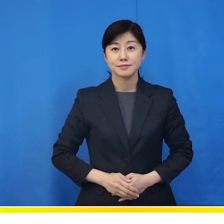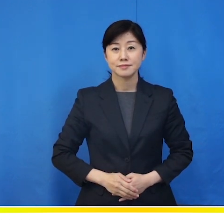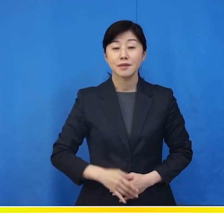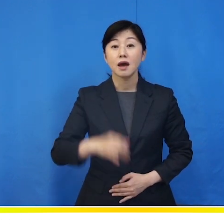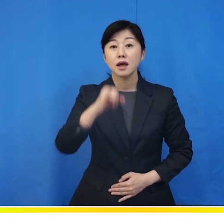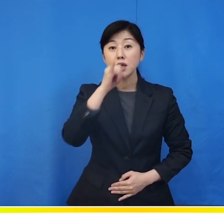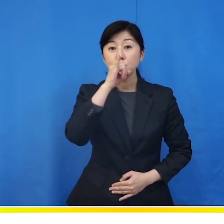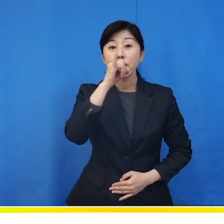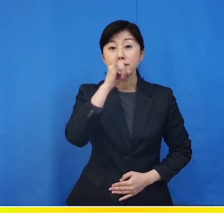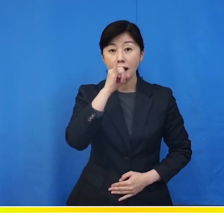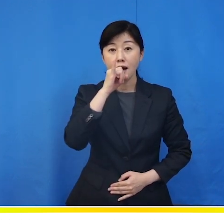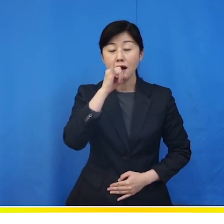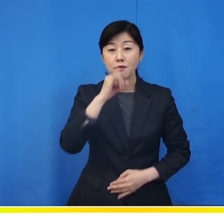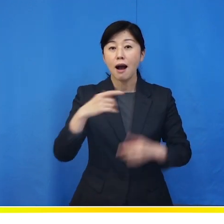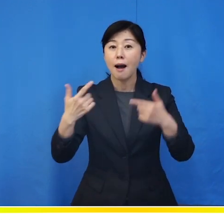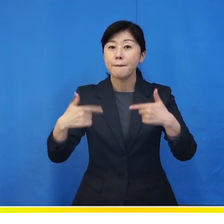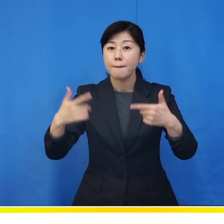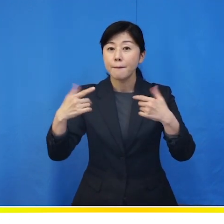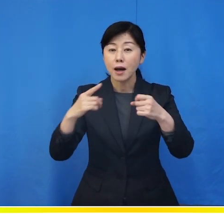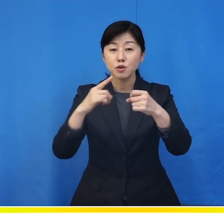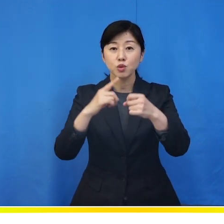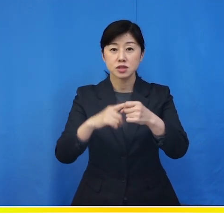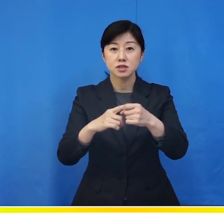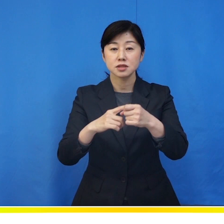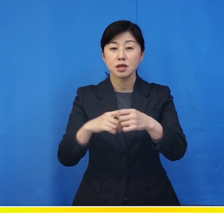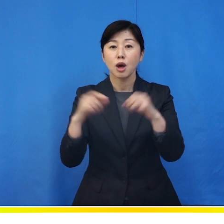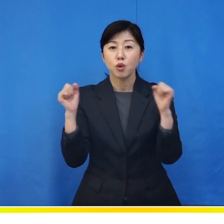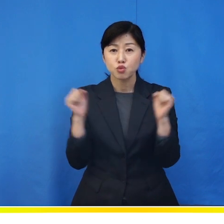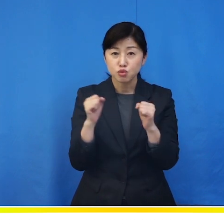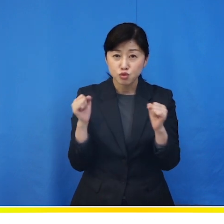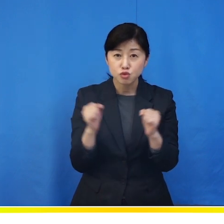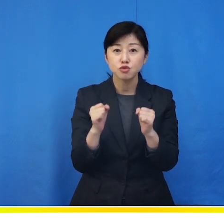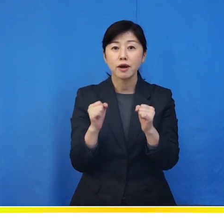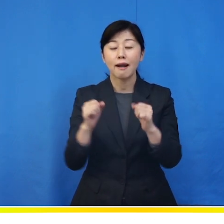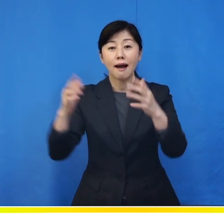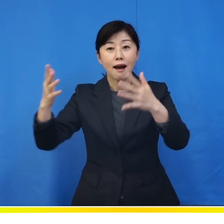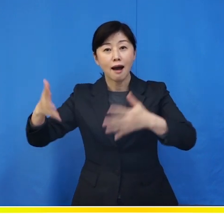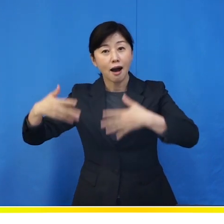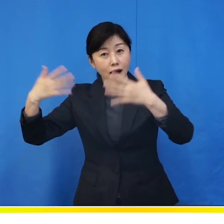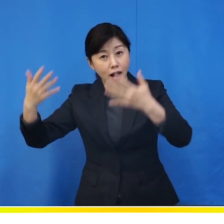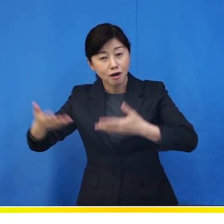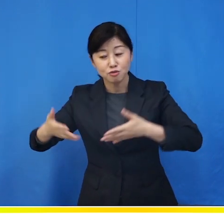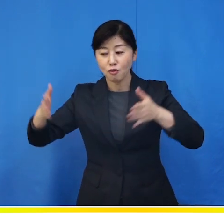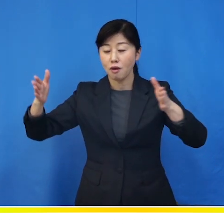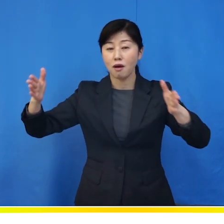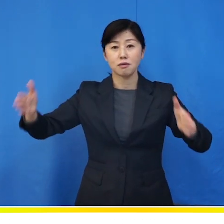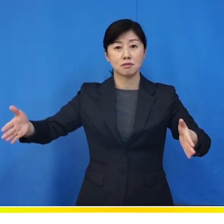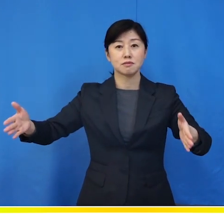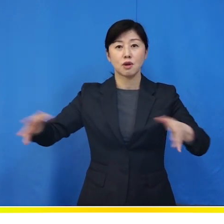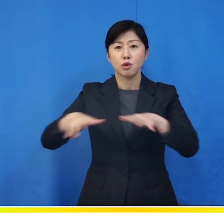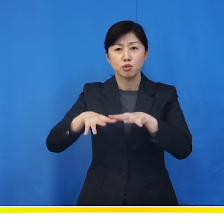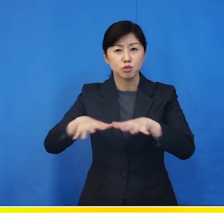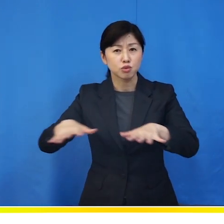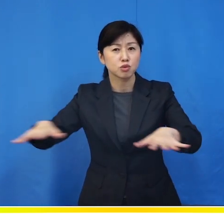インフルエンザは毎年冬から春先にかけて流行します